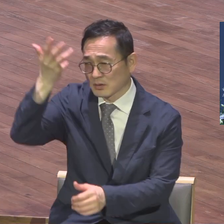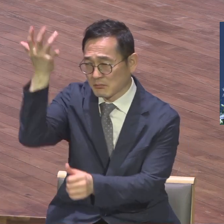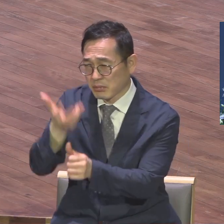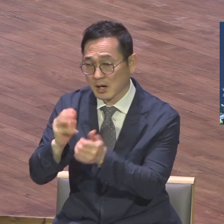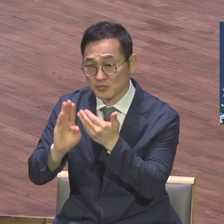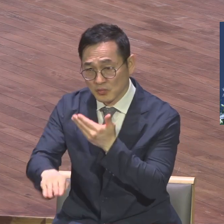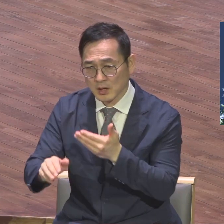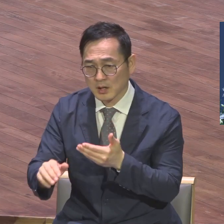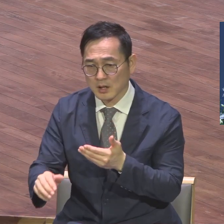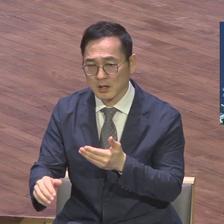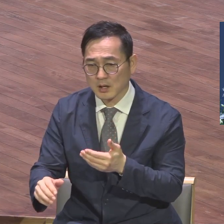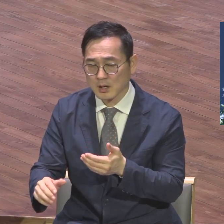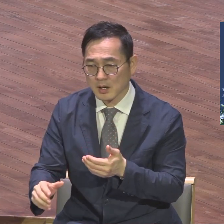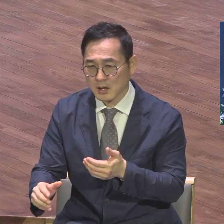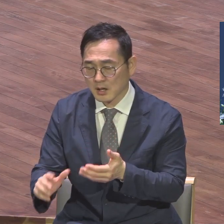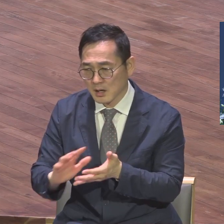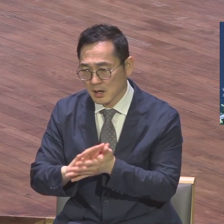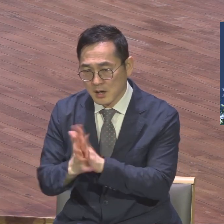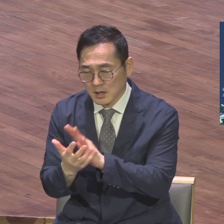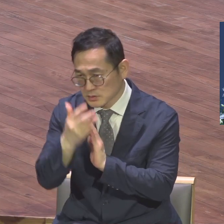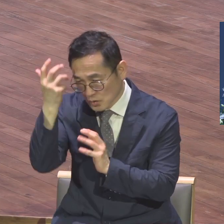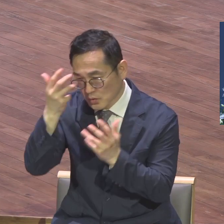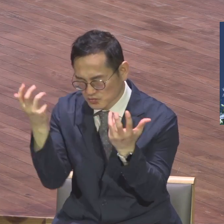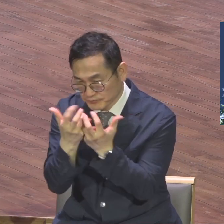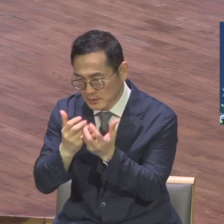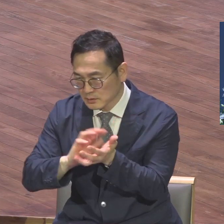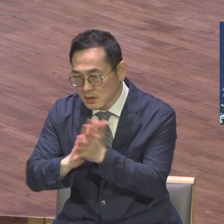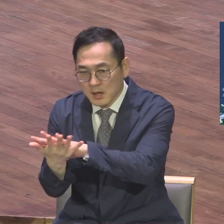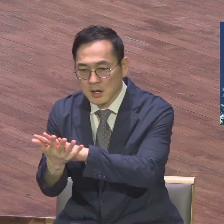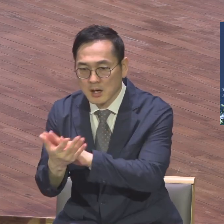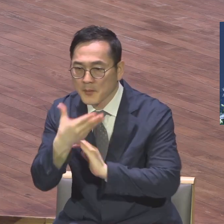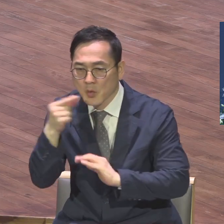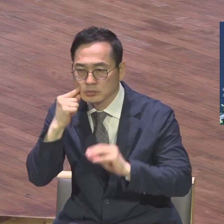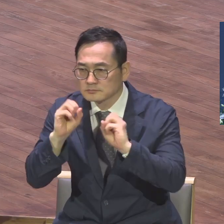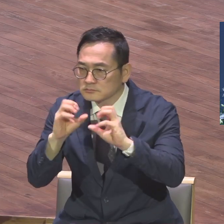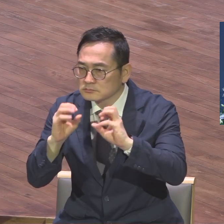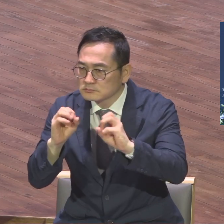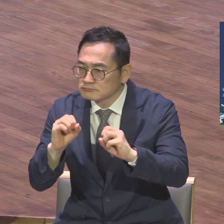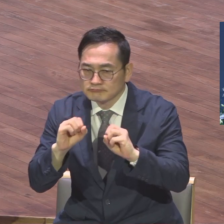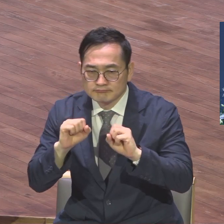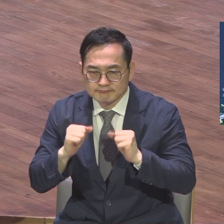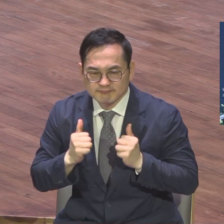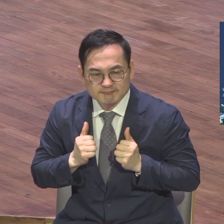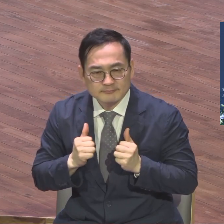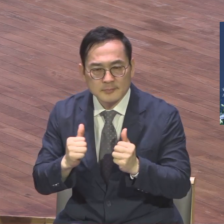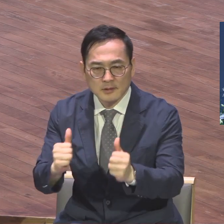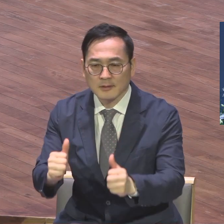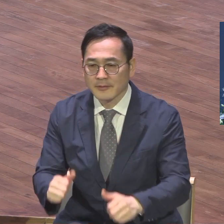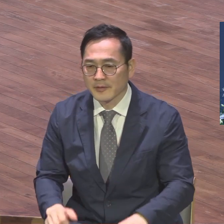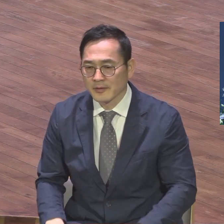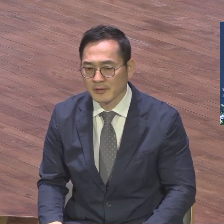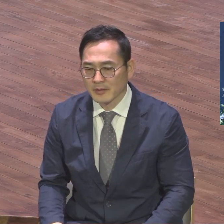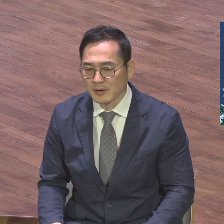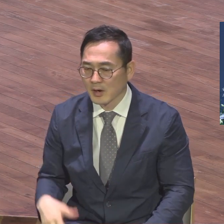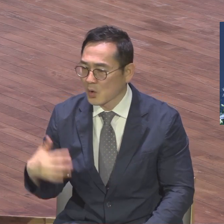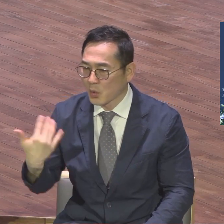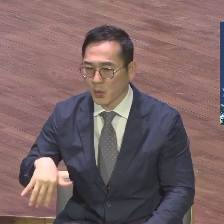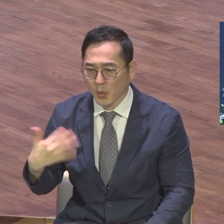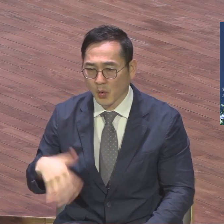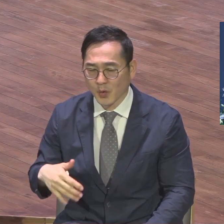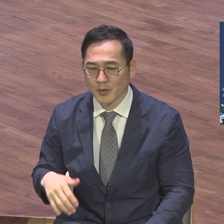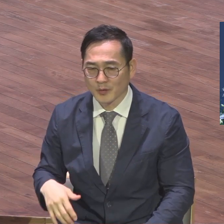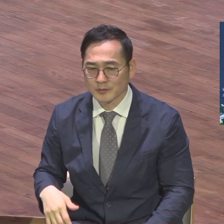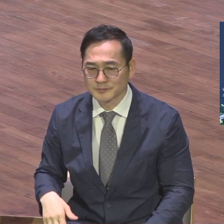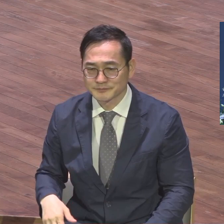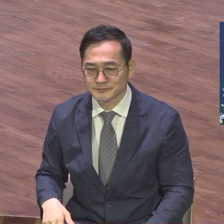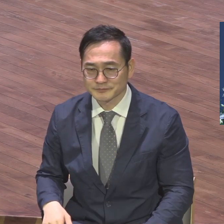다 바뀌어졌어요. 요한이 요한 1, 2, 3서 이걸 연급 후 강조하는 것이 뭐였느냐? 사랑하는